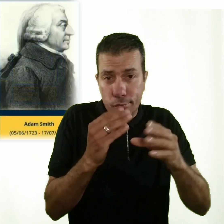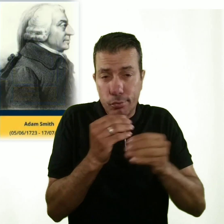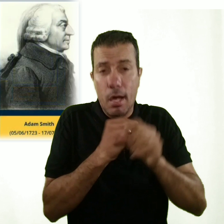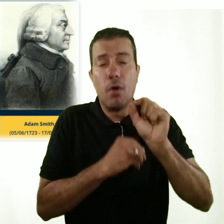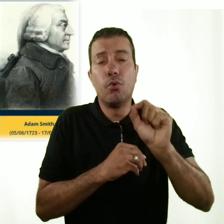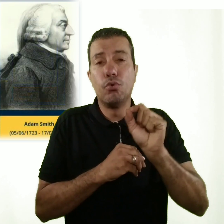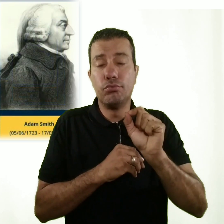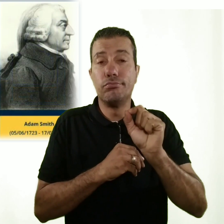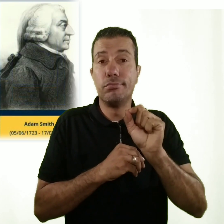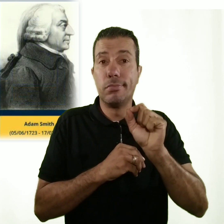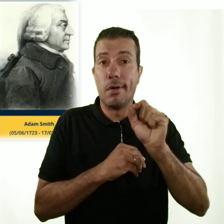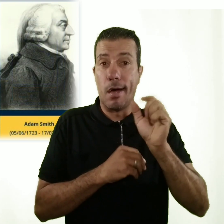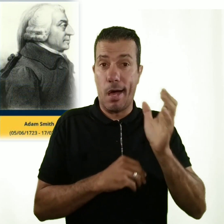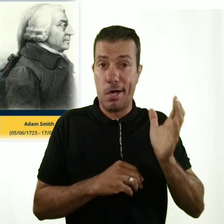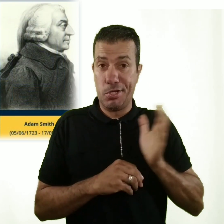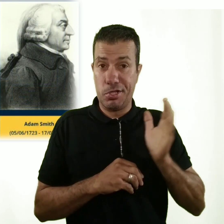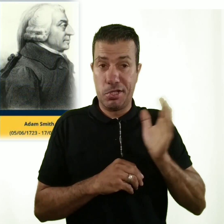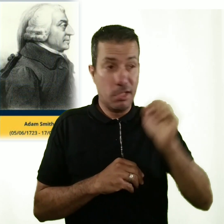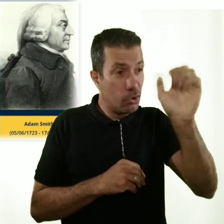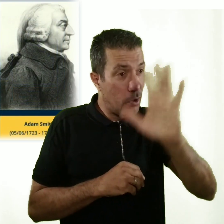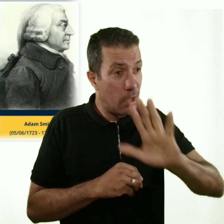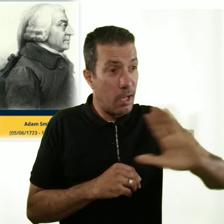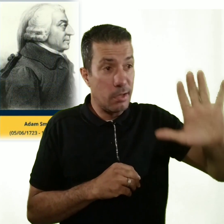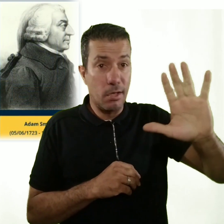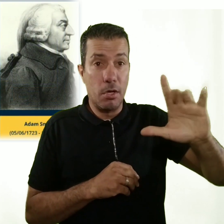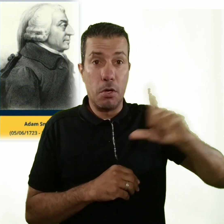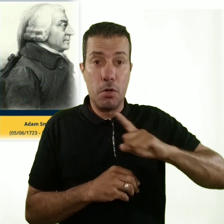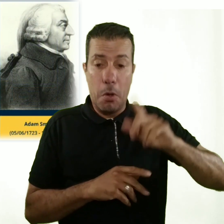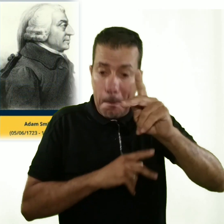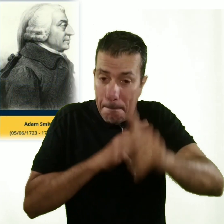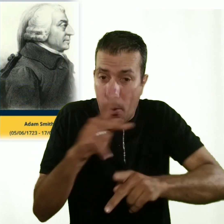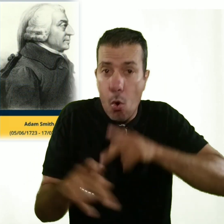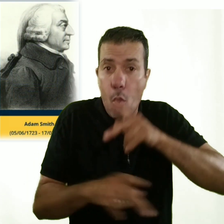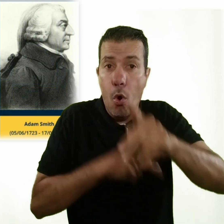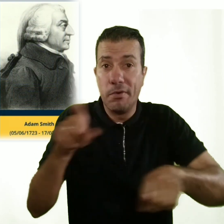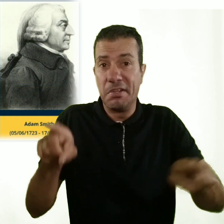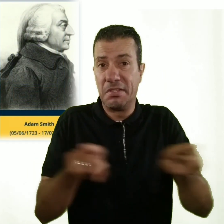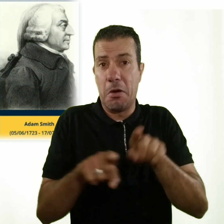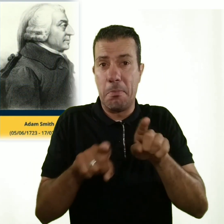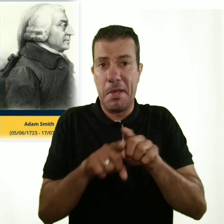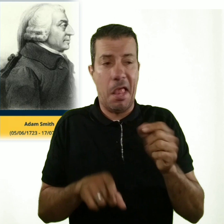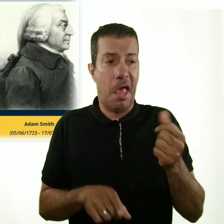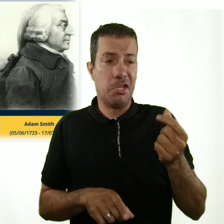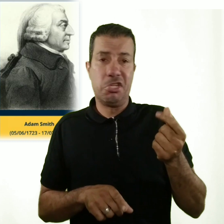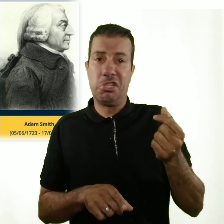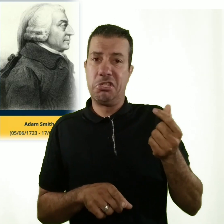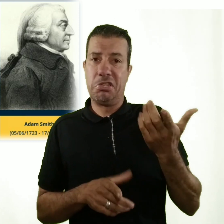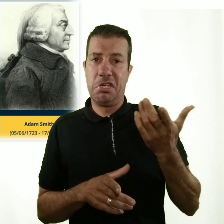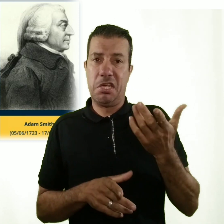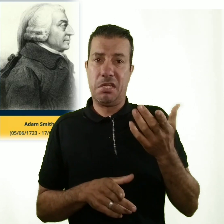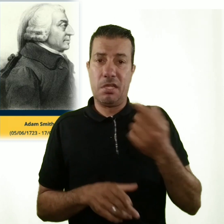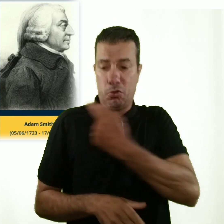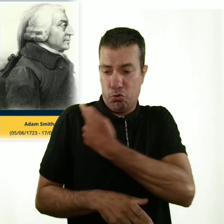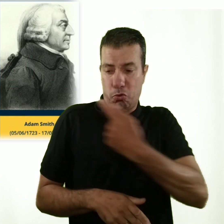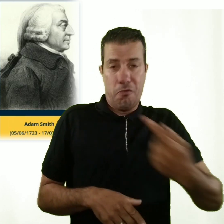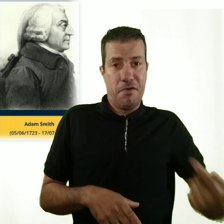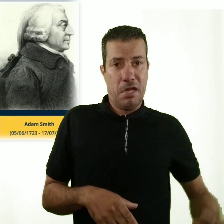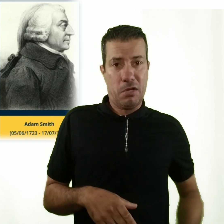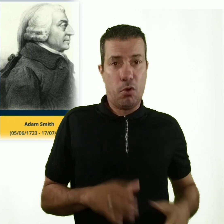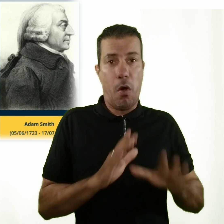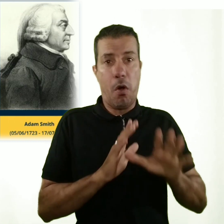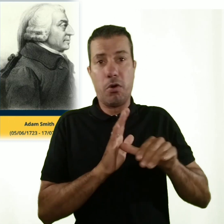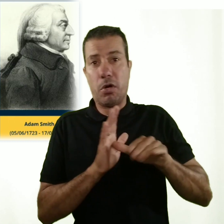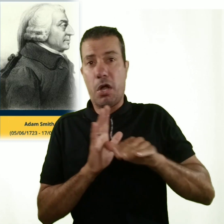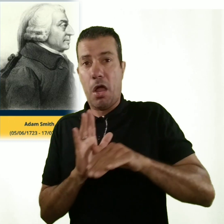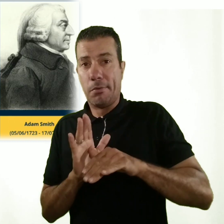a riqueza de uma nação se mede pela riqueza do povo e não pela riqueza dos governadores que roubam o dinheiro da saúde. Não